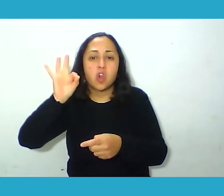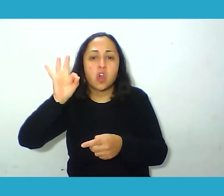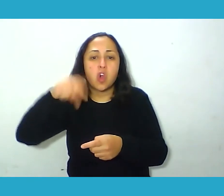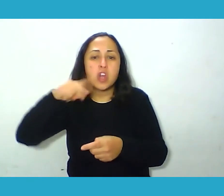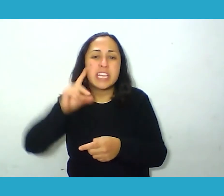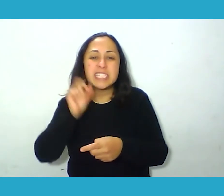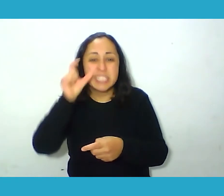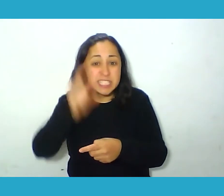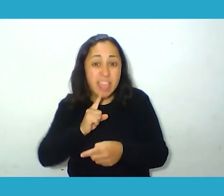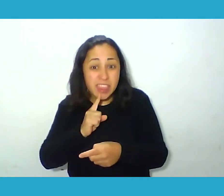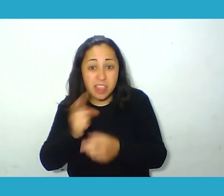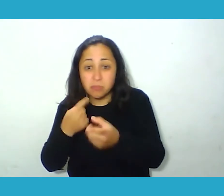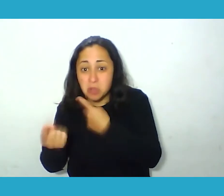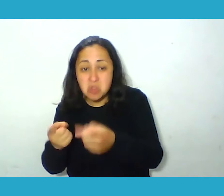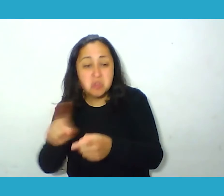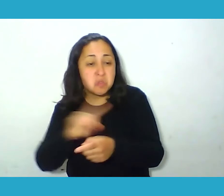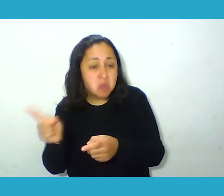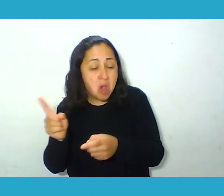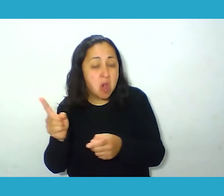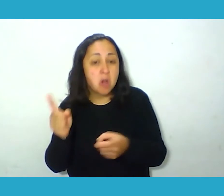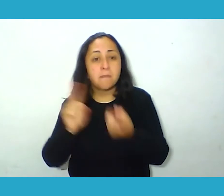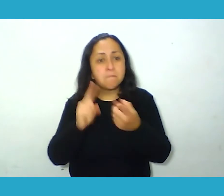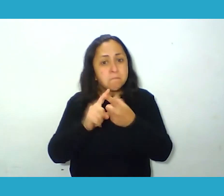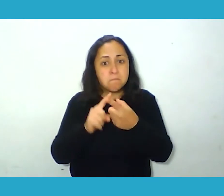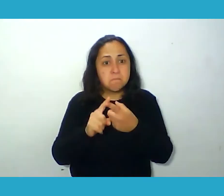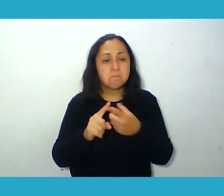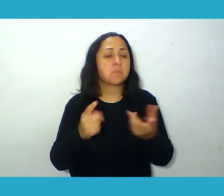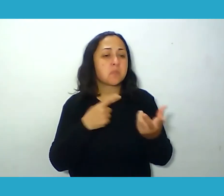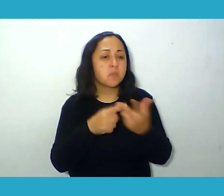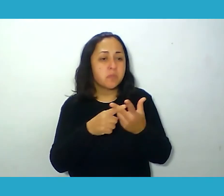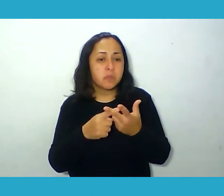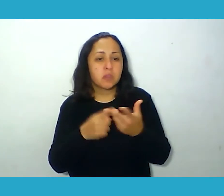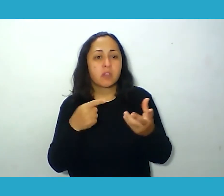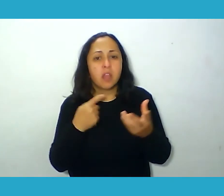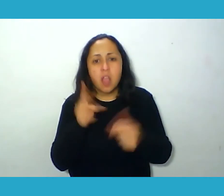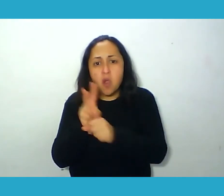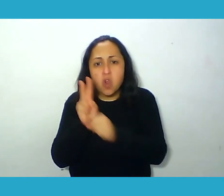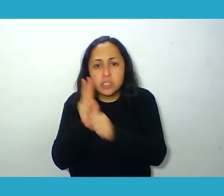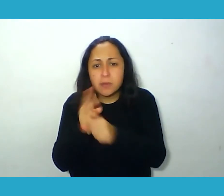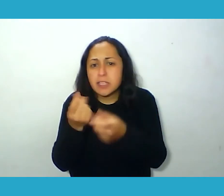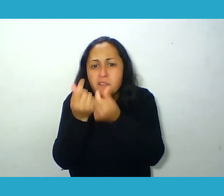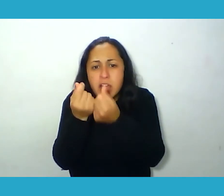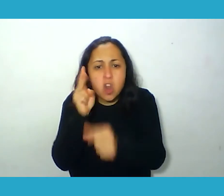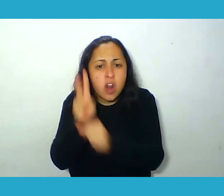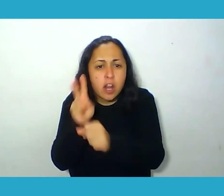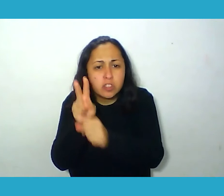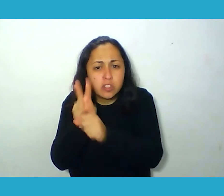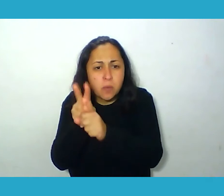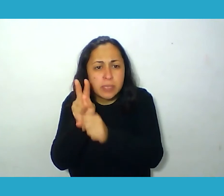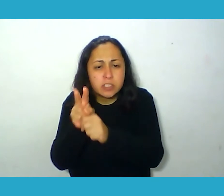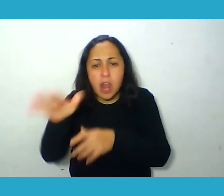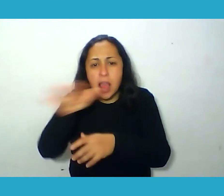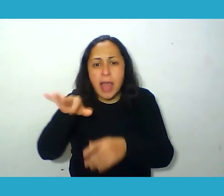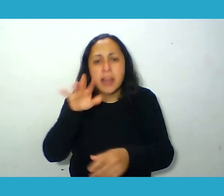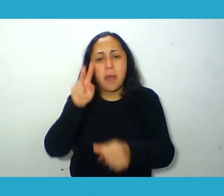de consideraciones generales, dice que el ambiente receptor del proyecto implica zonas de altísimo valor de conservación, atravesando zonas de importante actividad y